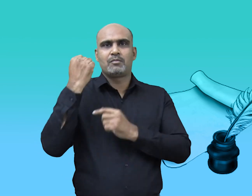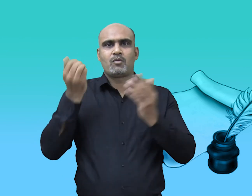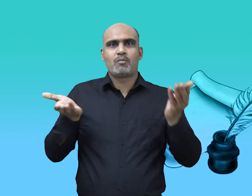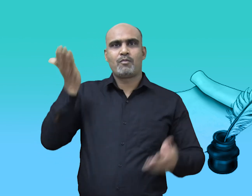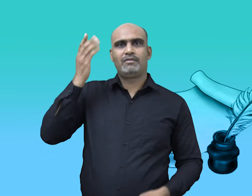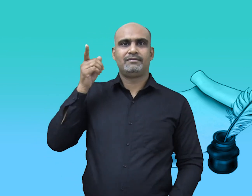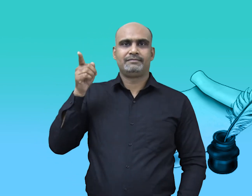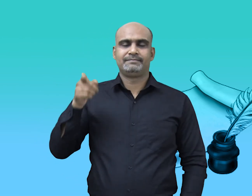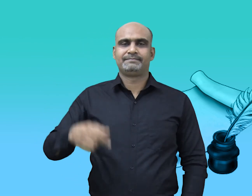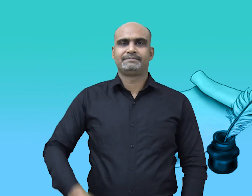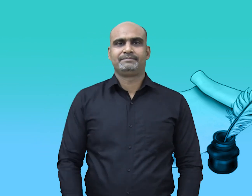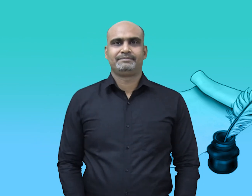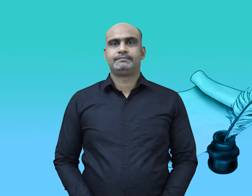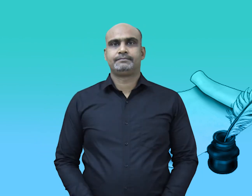रखना चाहते हैं।